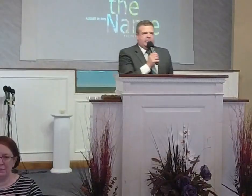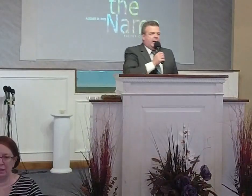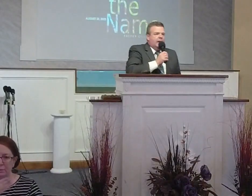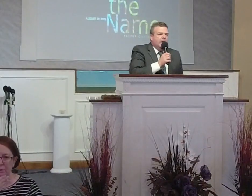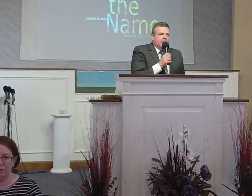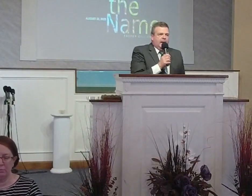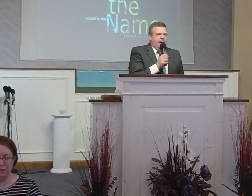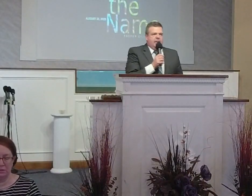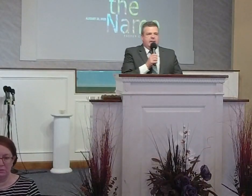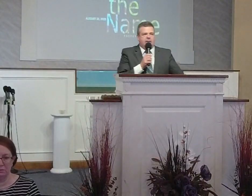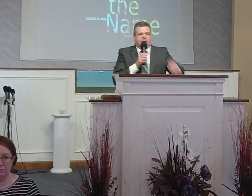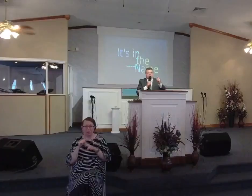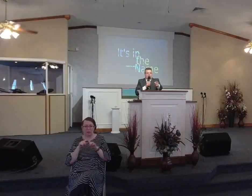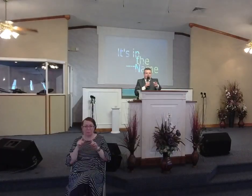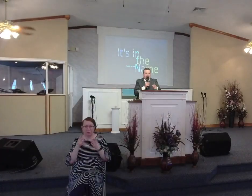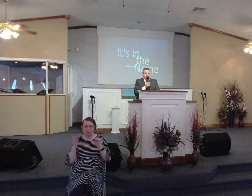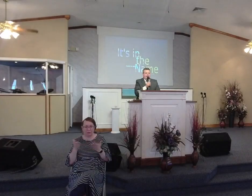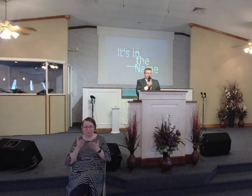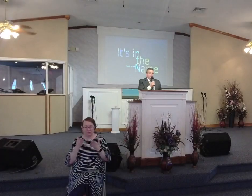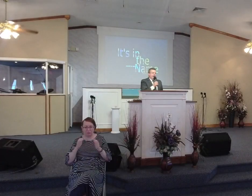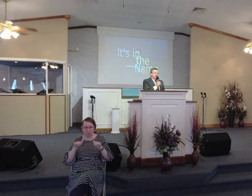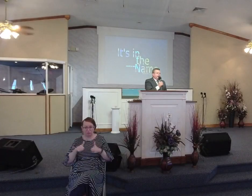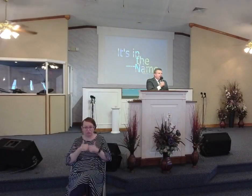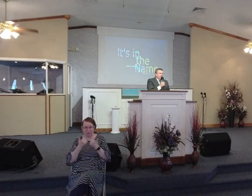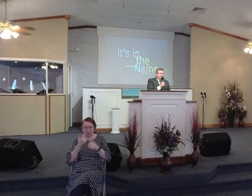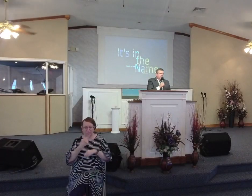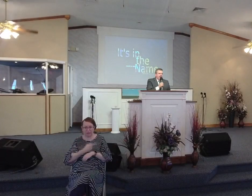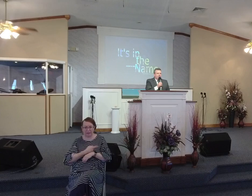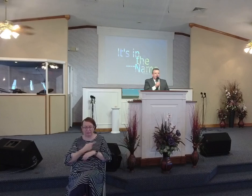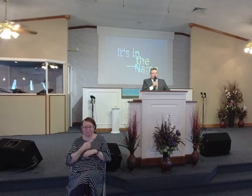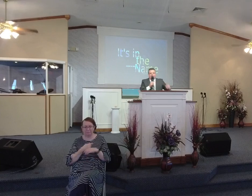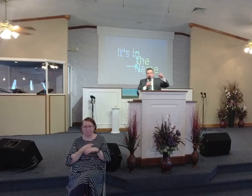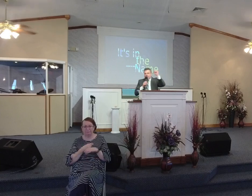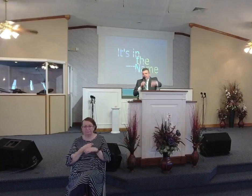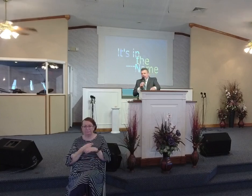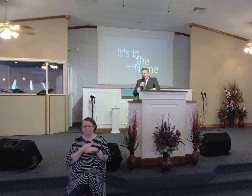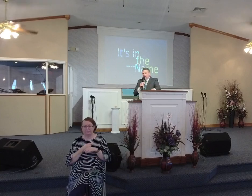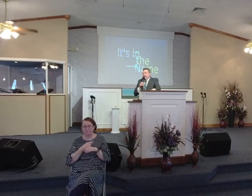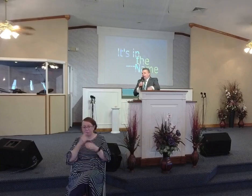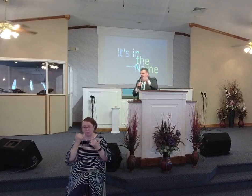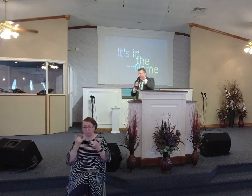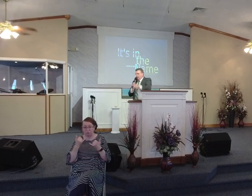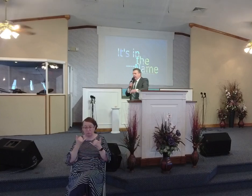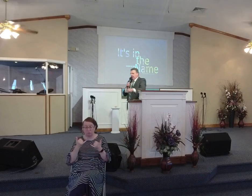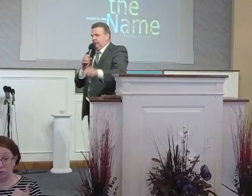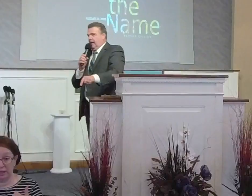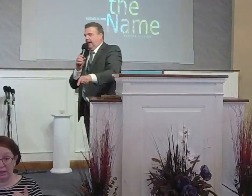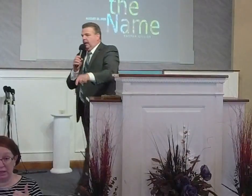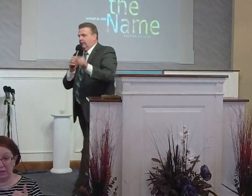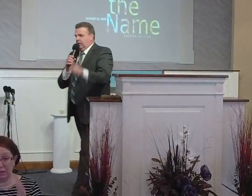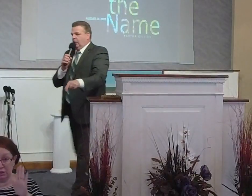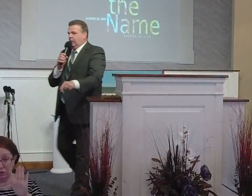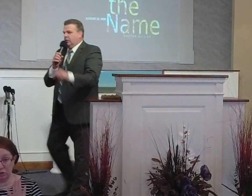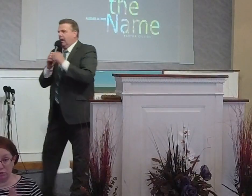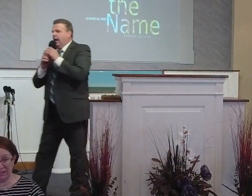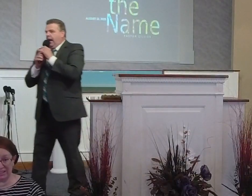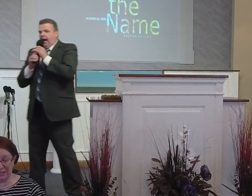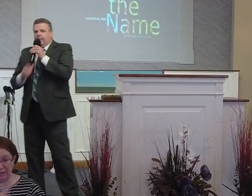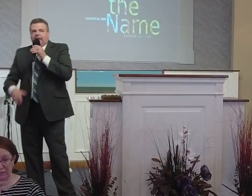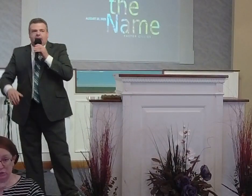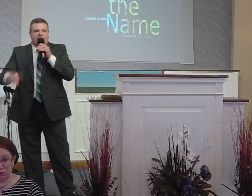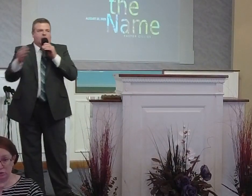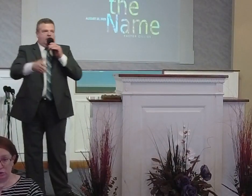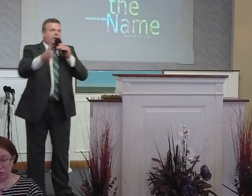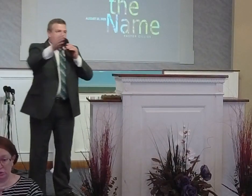gracia y de la verdad. La diferencia ahora era que ellos que miraban el piso de